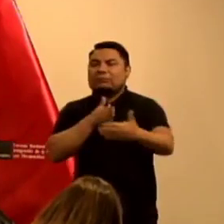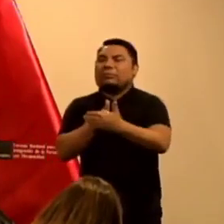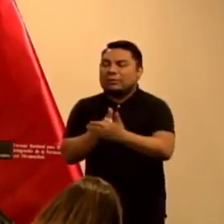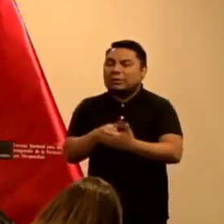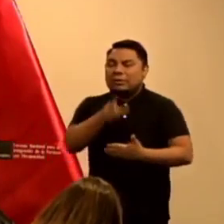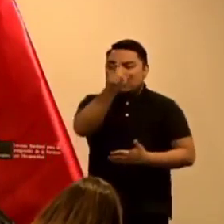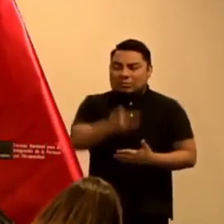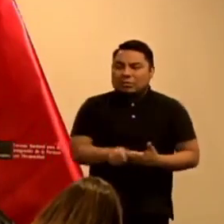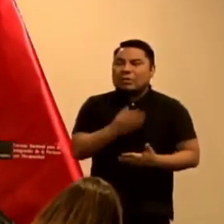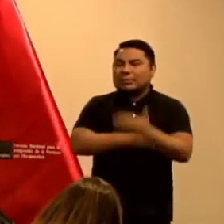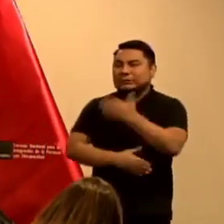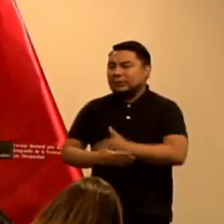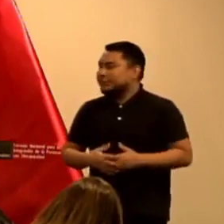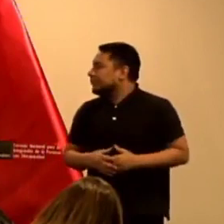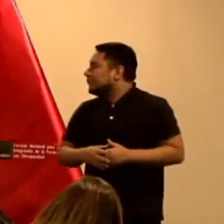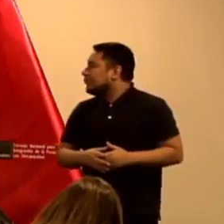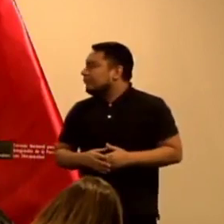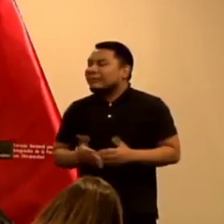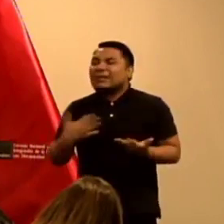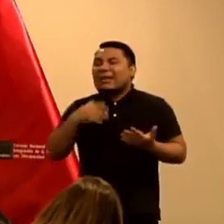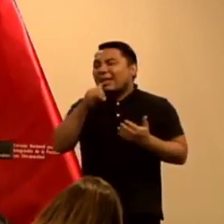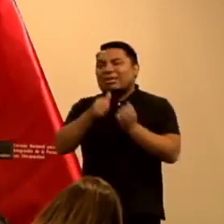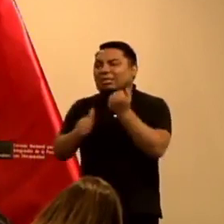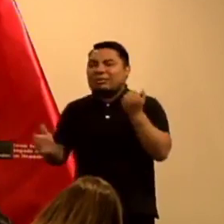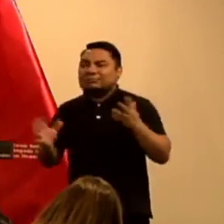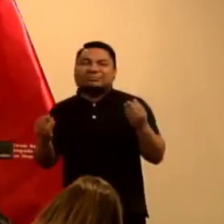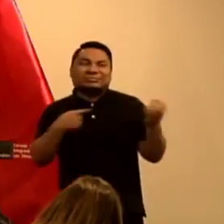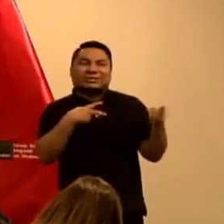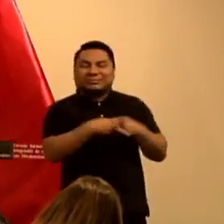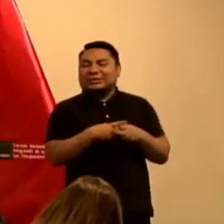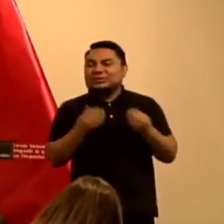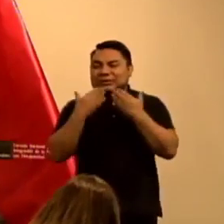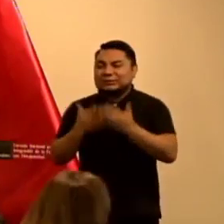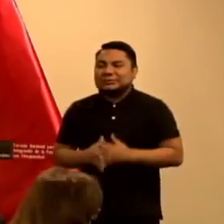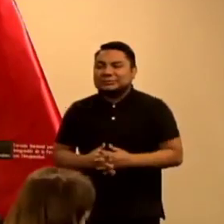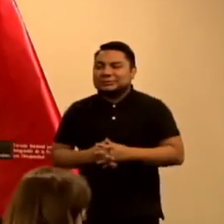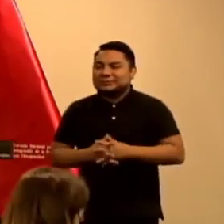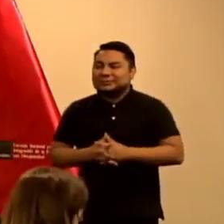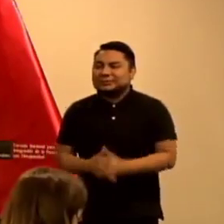convirtiéndolo en una persona con discapacidad. No voy a seguir porque si no me van a cortar. Muchas gracias.